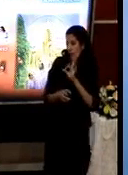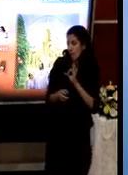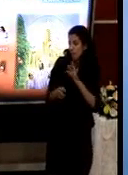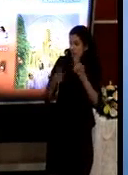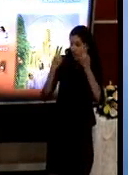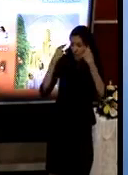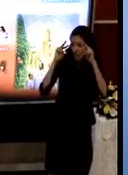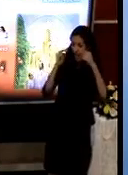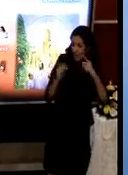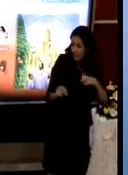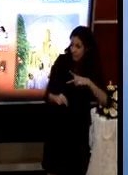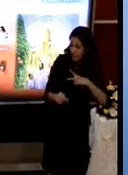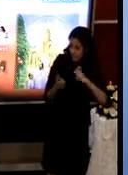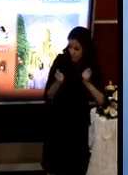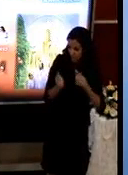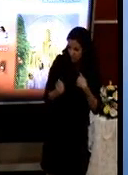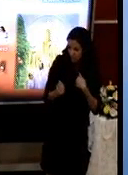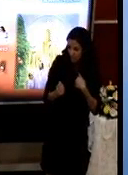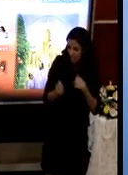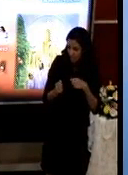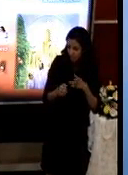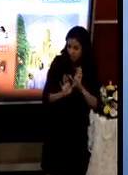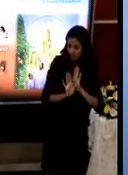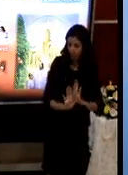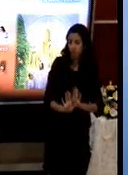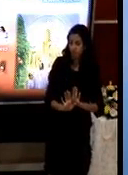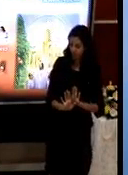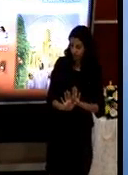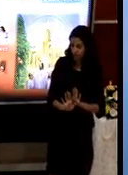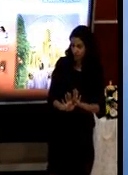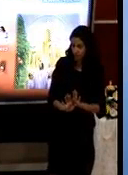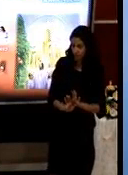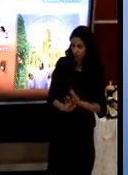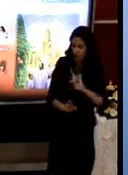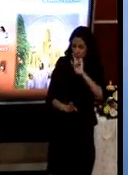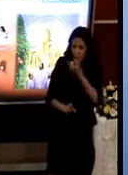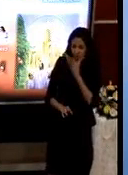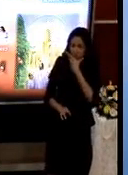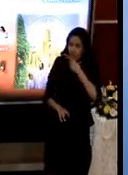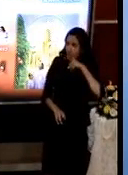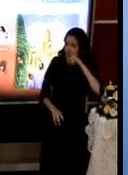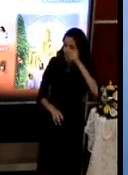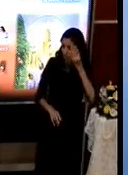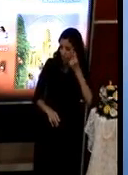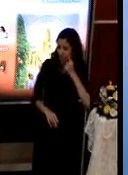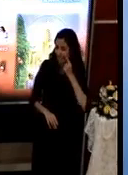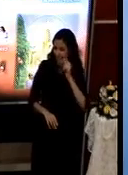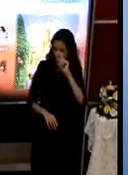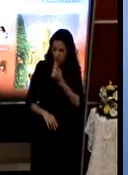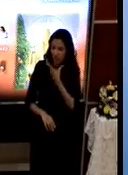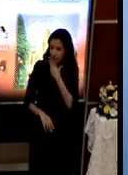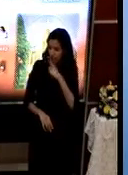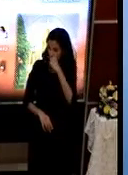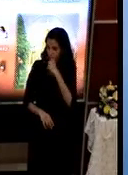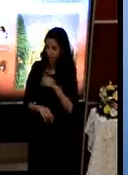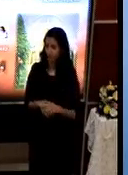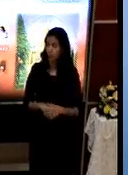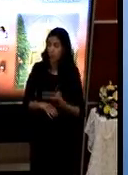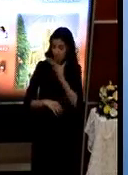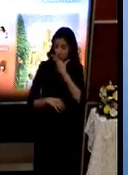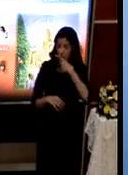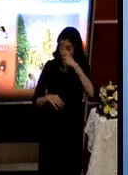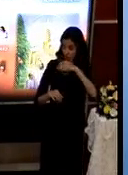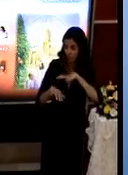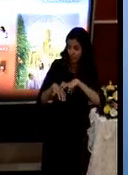viajes. Es el día para dedicarlo totalmente a Dios. Y Dios lo separó.